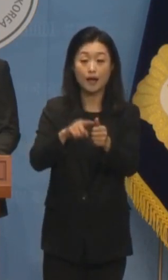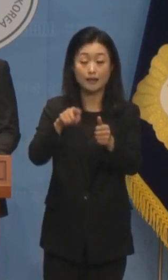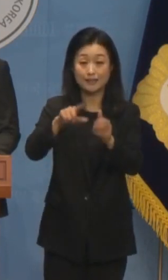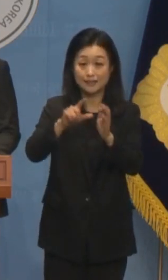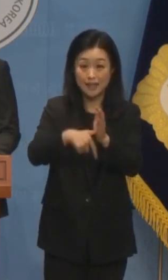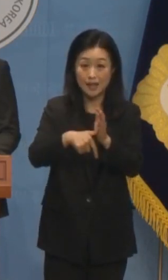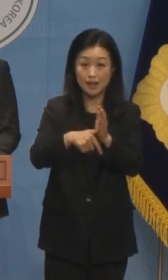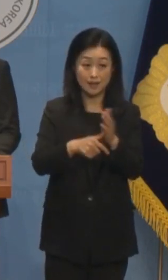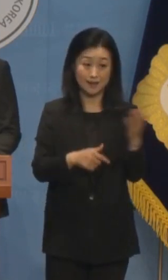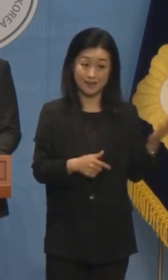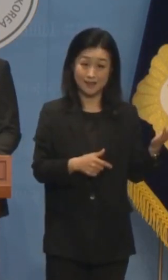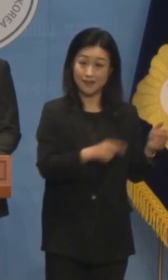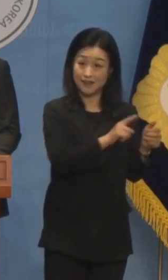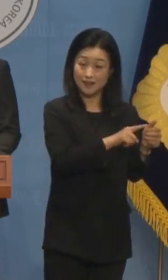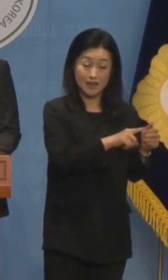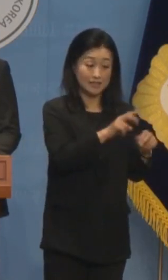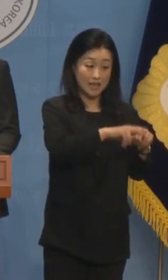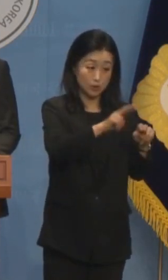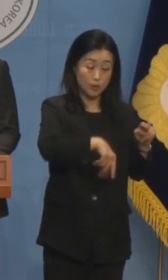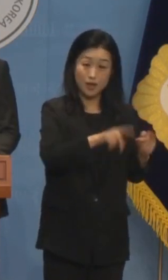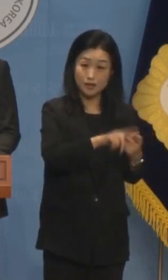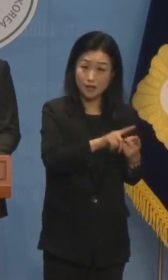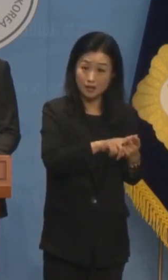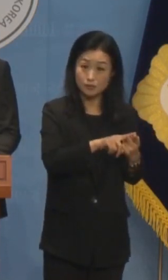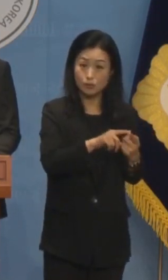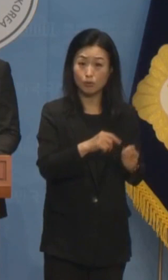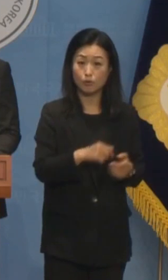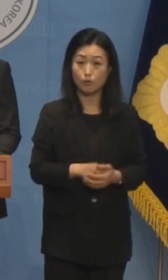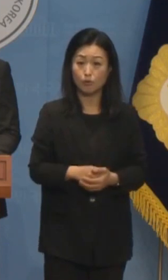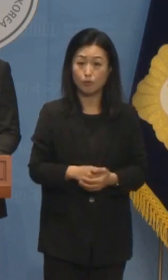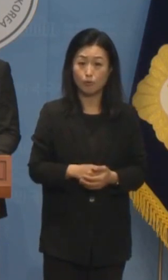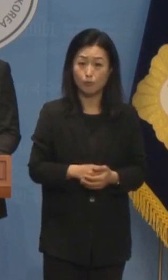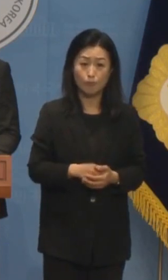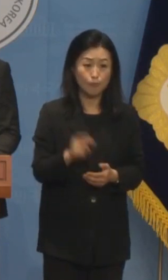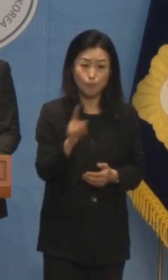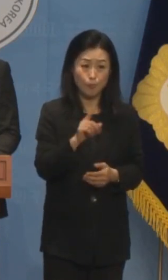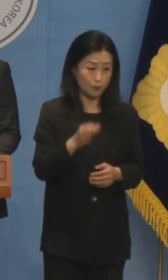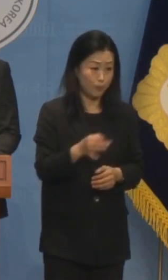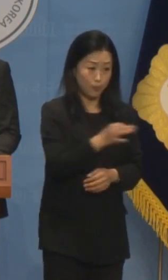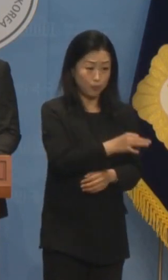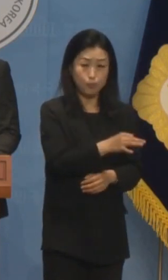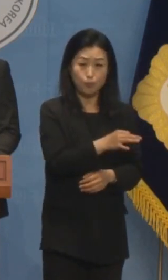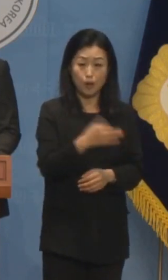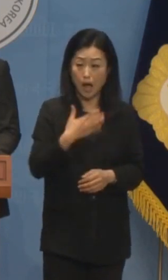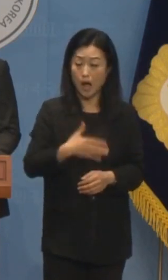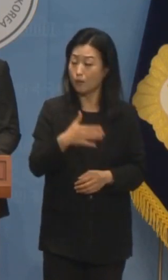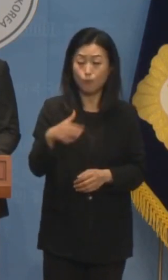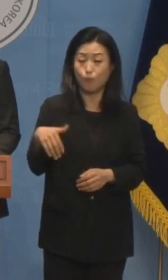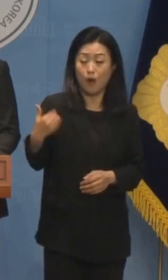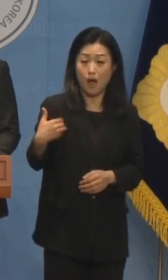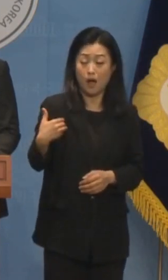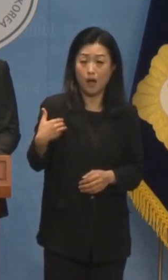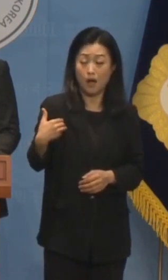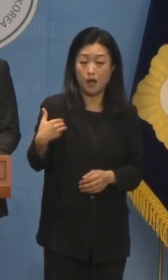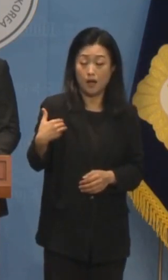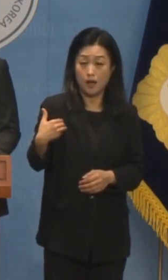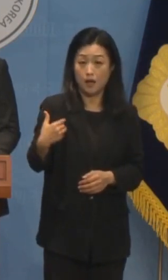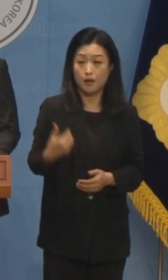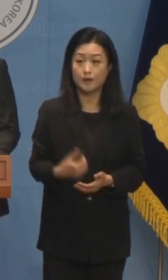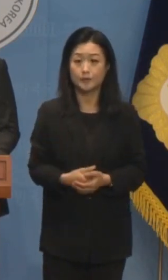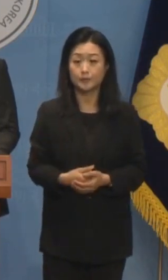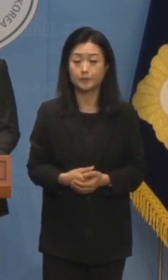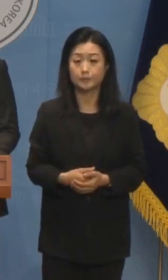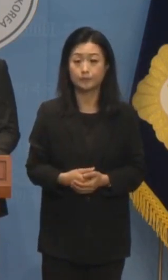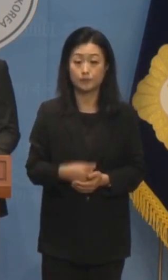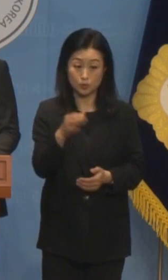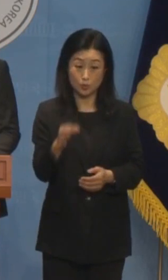그 상대 후보의 사퇴에 대해서 전혀 어떤 매수 행위가 있었다는 걸 알지 못했습니다.